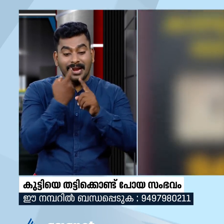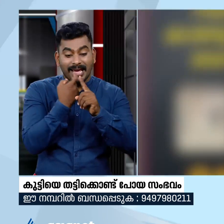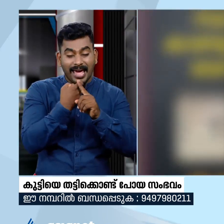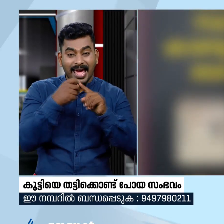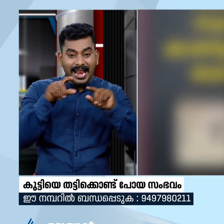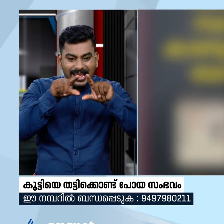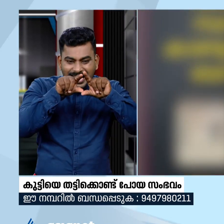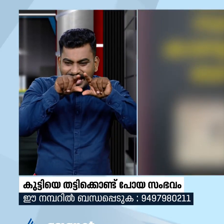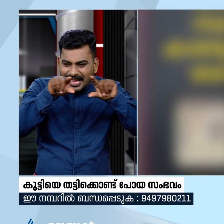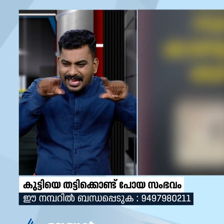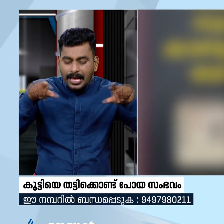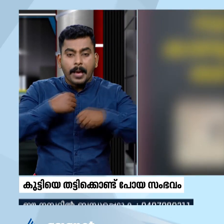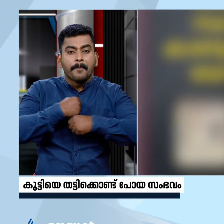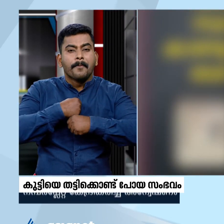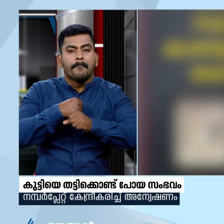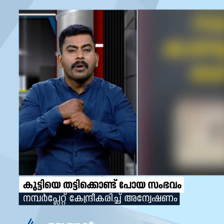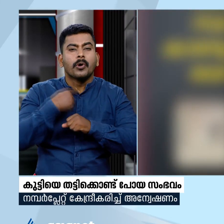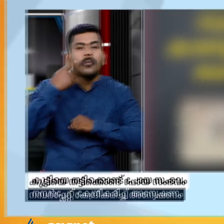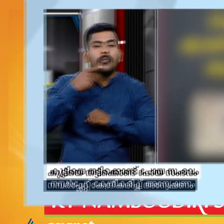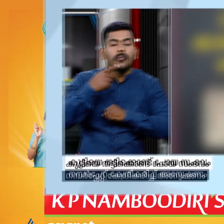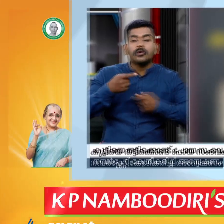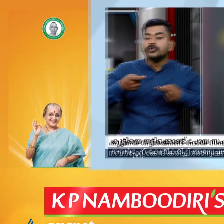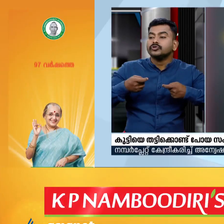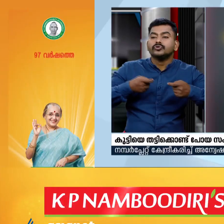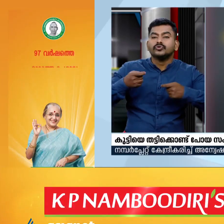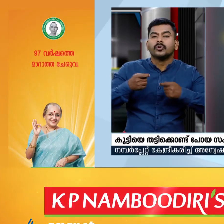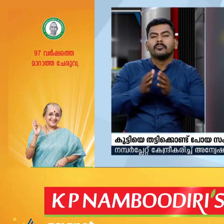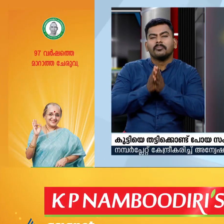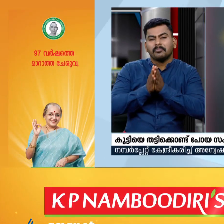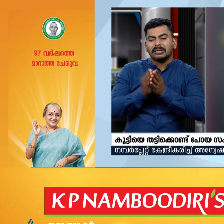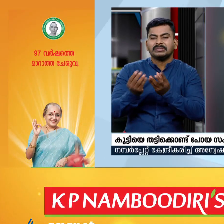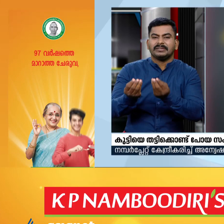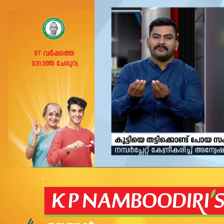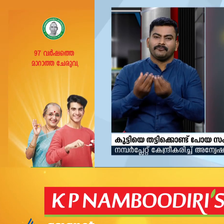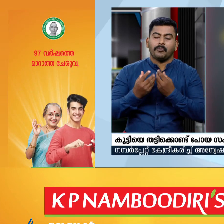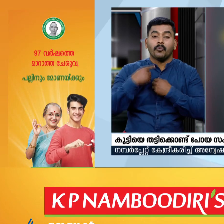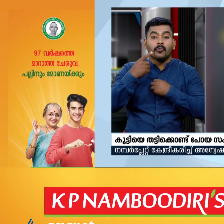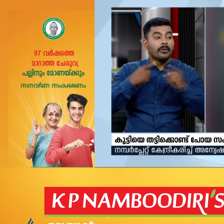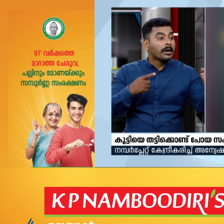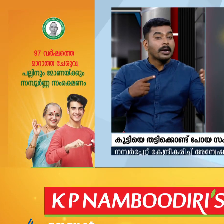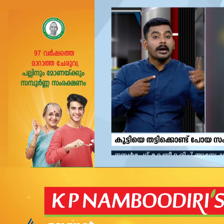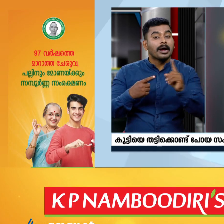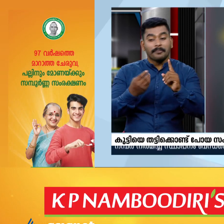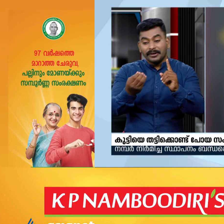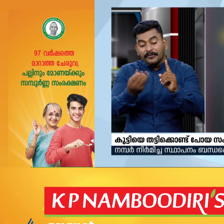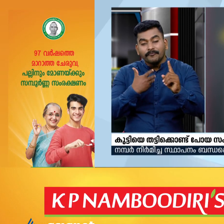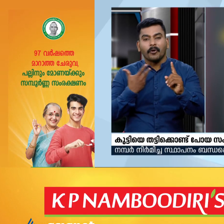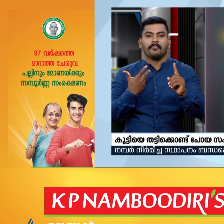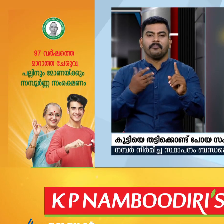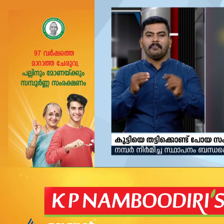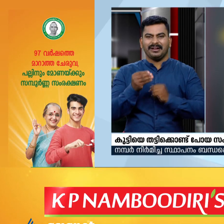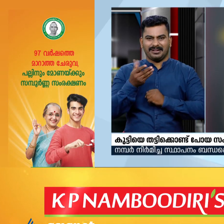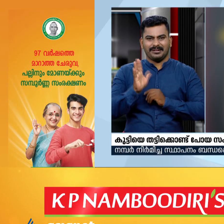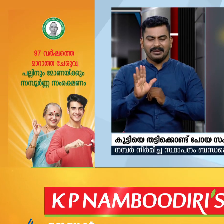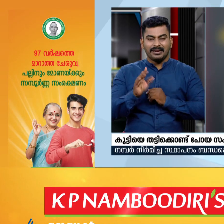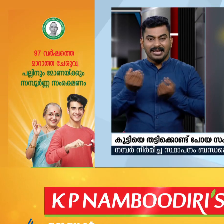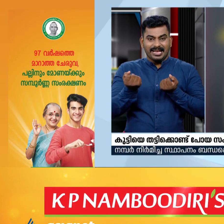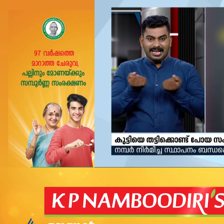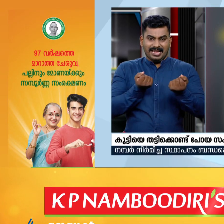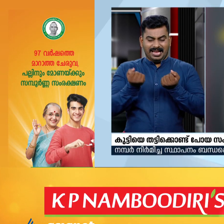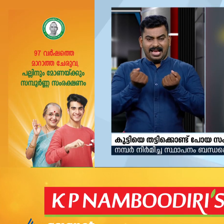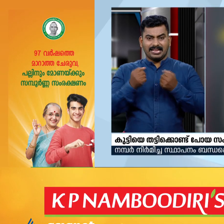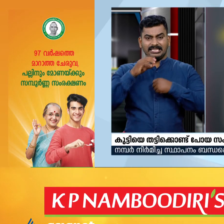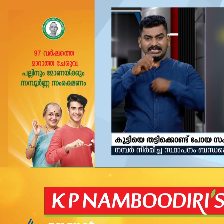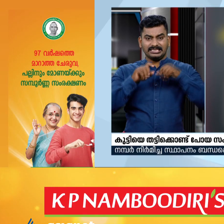നടത്തിയത്. ഈ തെരച്ചിൽ നടത്തുന്നതിനിടെ ഇന്നലെ ഉച്ചയോടുകൂടി പെൺകുട്ടിയെ കണ്ടെത്തി. പക്ഷേ പെൺകുട്ടിയെ തട്ടിക്കൊണ്ടുപോയ ആളുകളെ കുറിച്ച് യാതൊരു സൂചനയും പോലീസിന് കിട്ടിയിട്ടില്ല. പക്ഷേ ചില